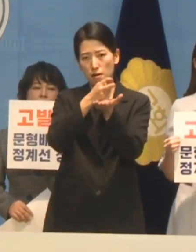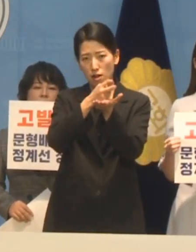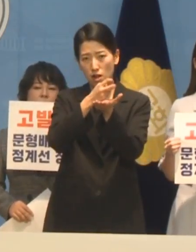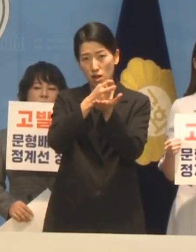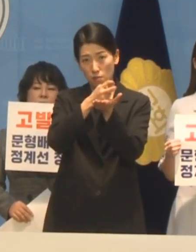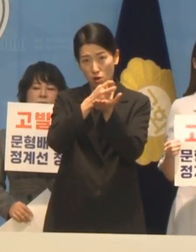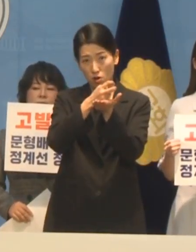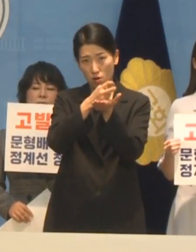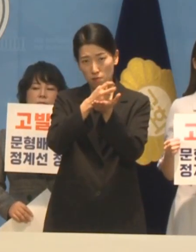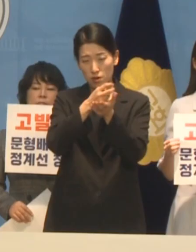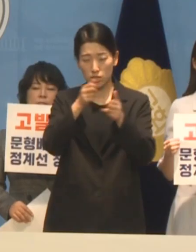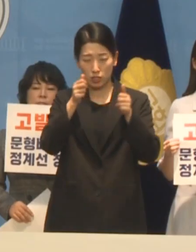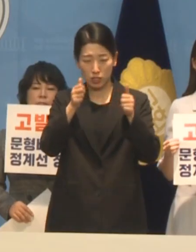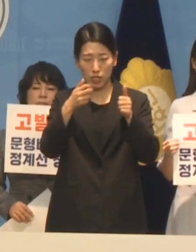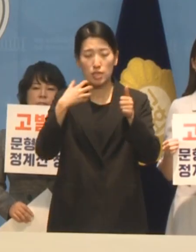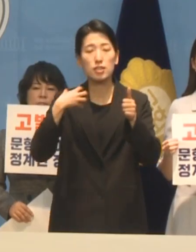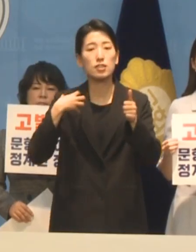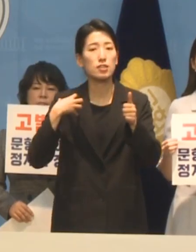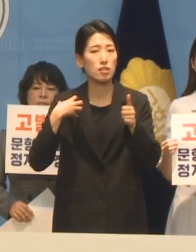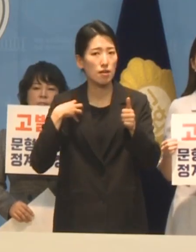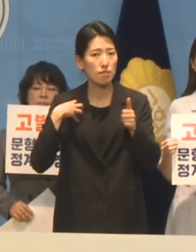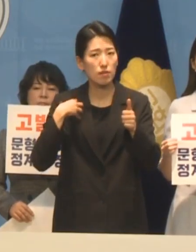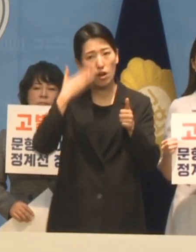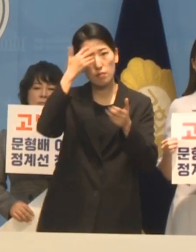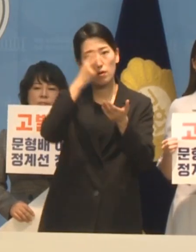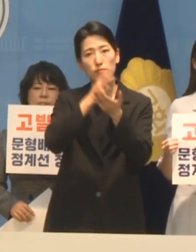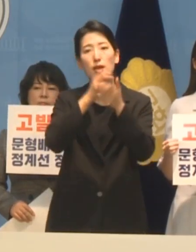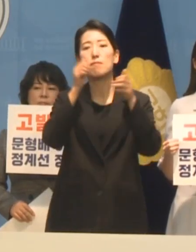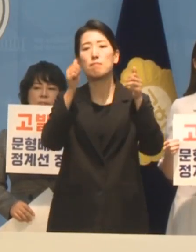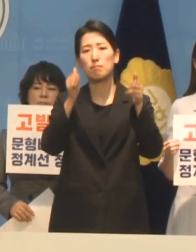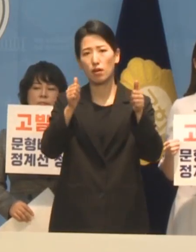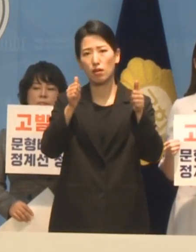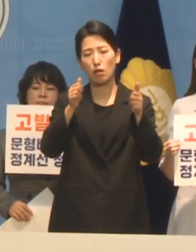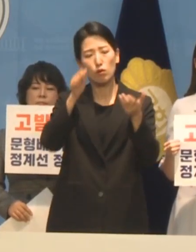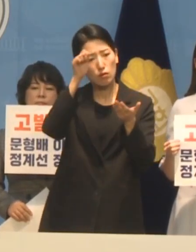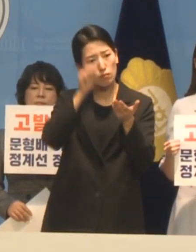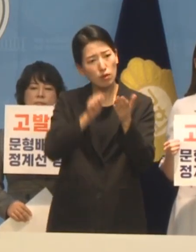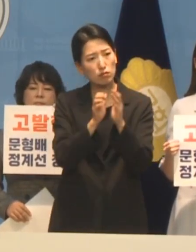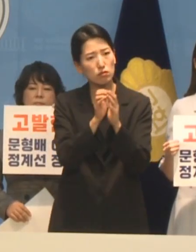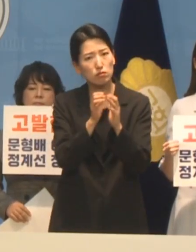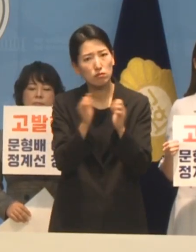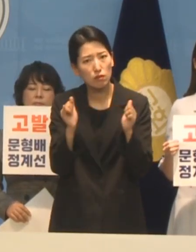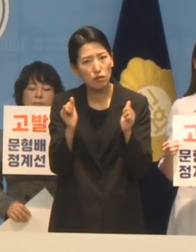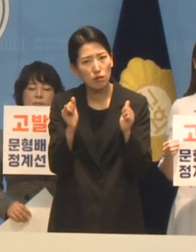보루기관이라고 할 수 있는 헌법재판소의 구성원인 헌법재판관들이